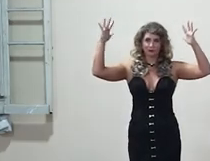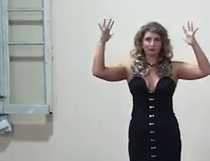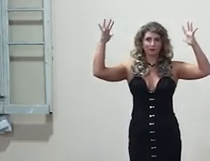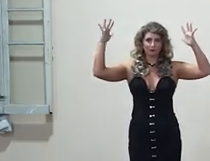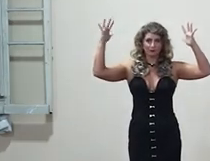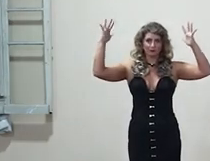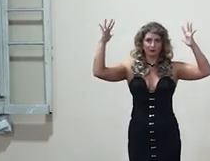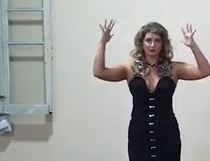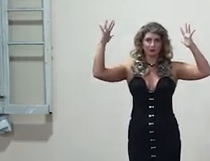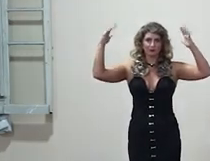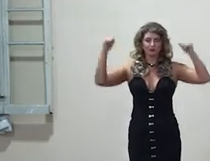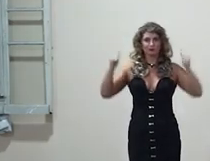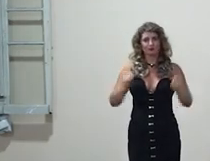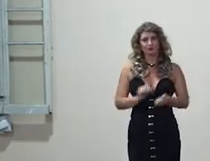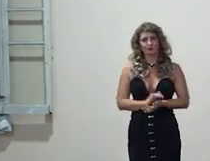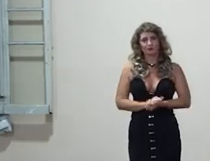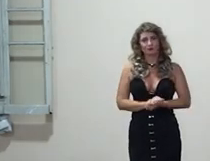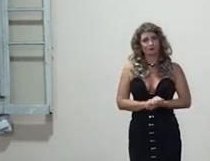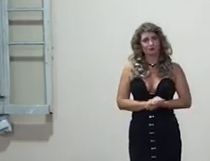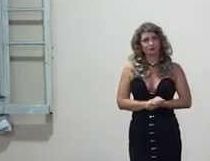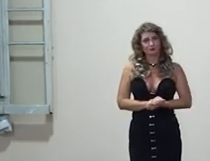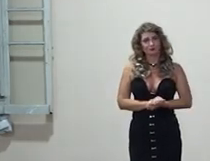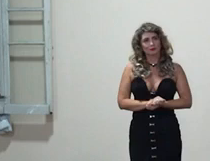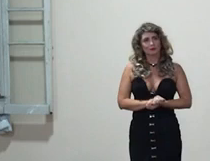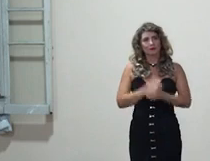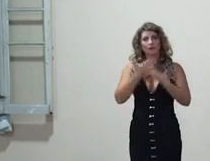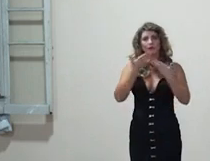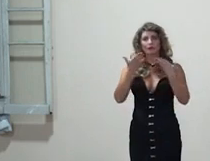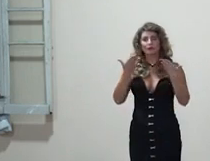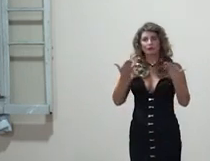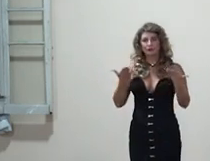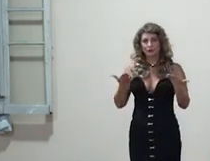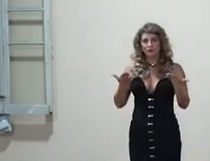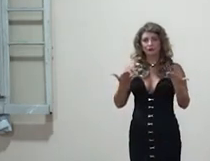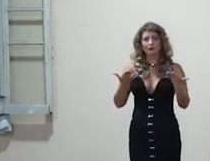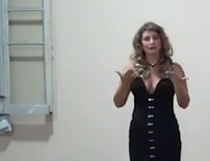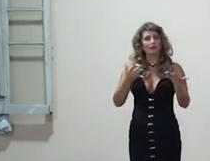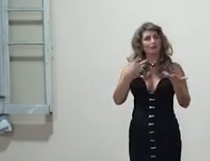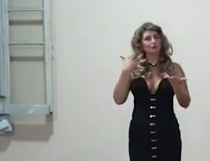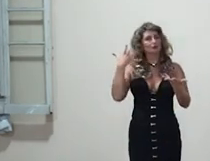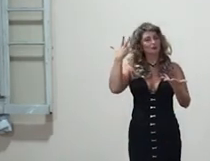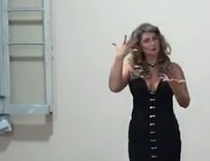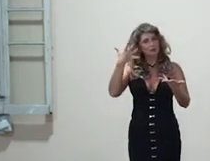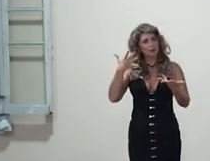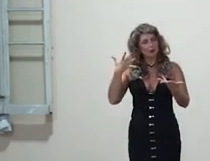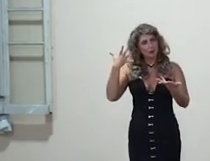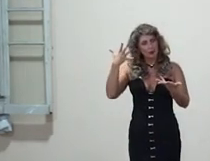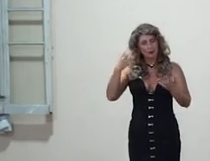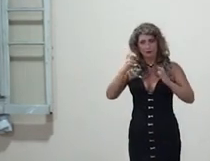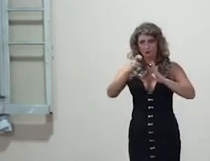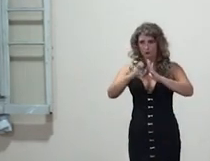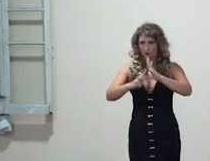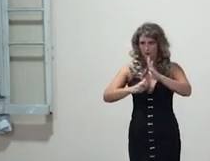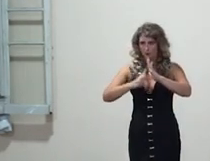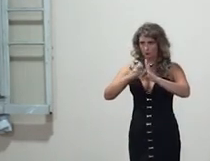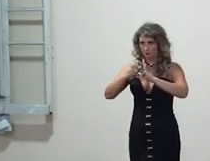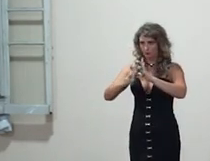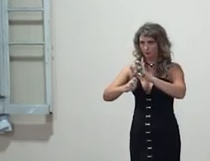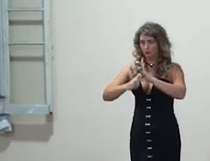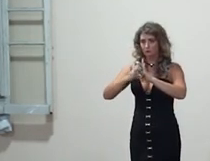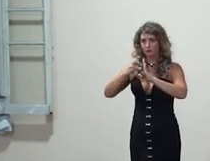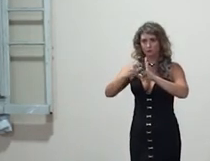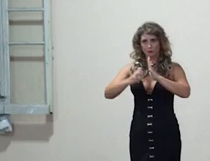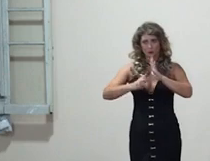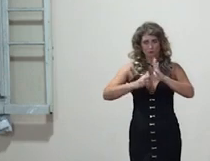vocês. Vejam vocês. Ele nos traz uma fala sobre a estação ferroviária